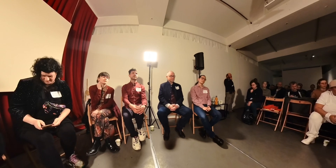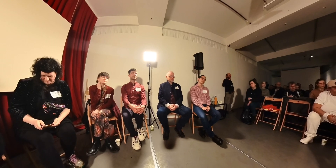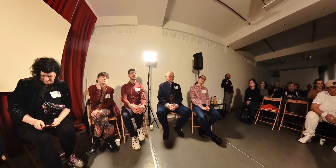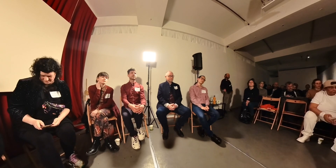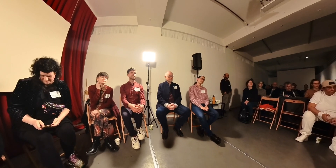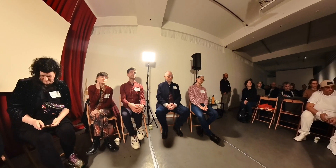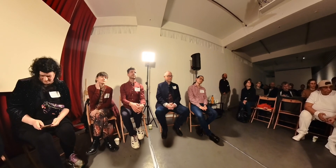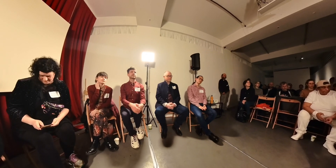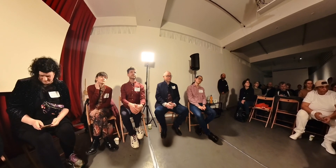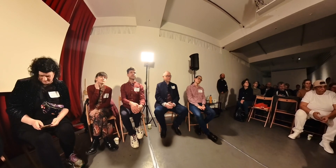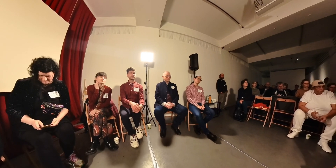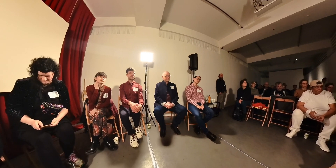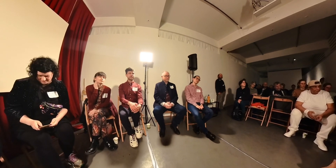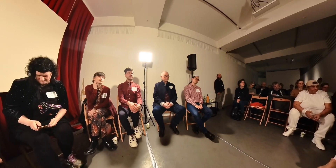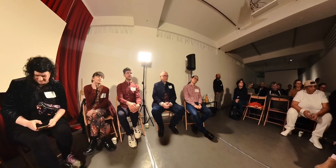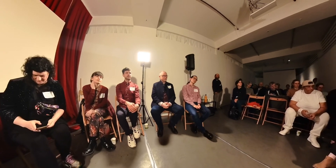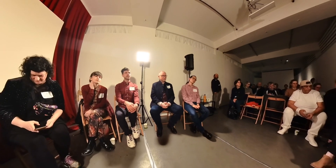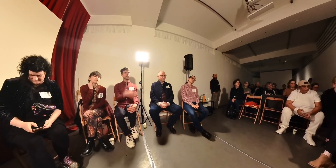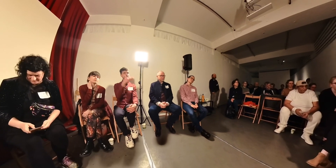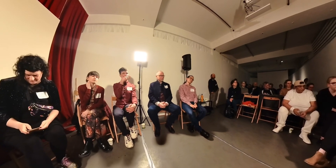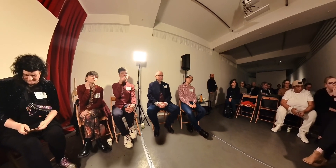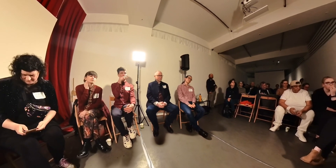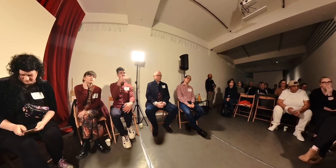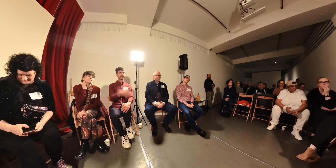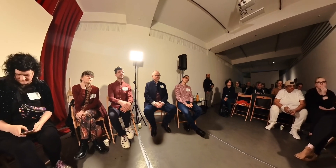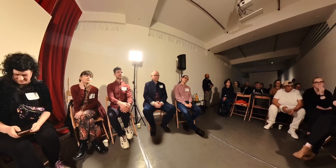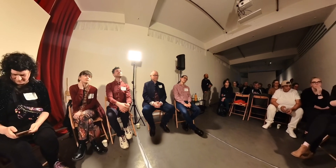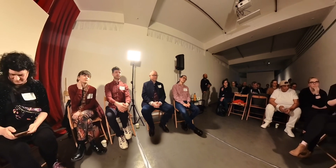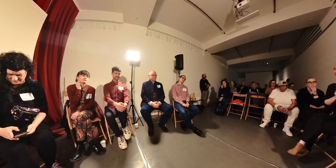už otevřela téma toho jazyka a